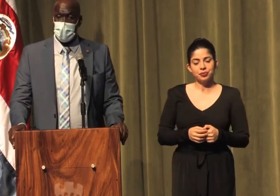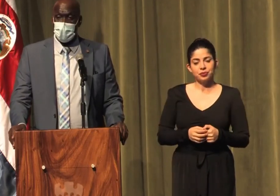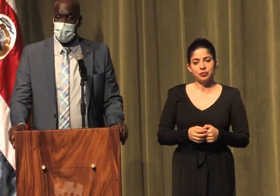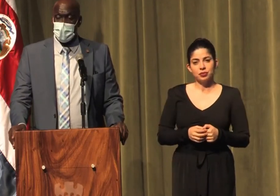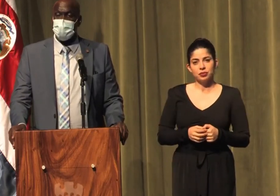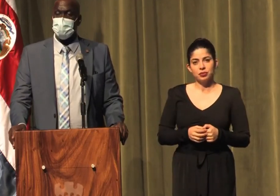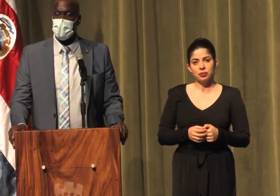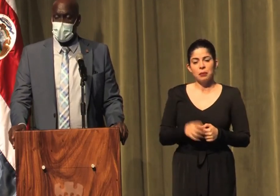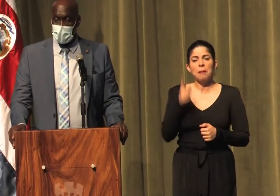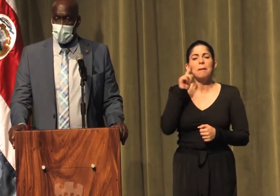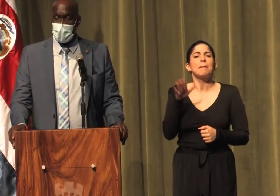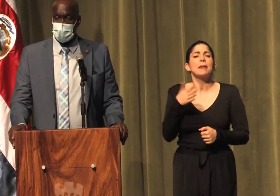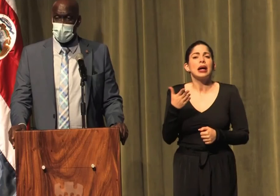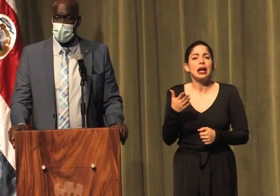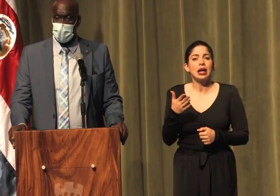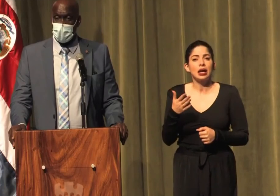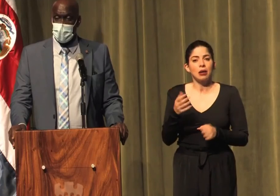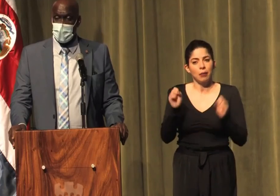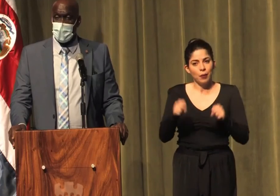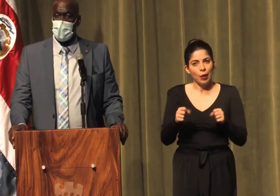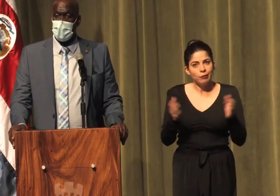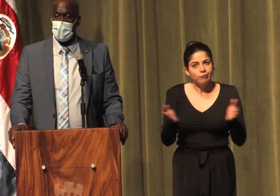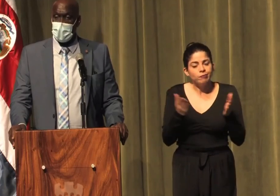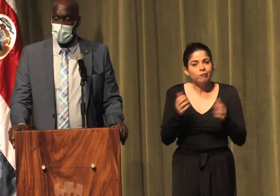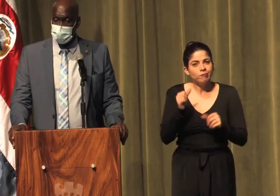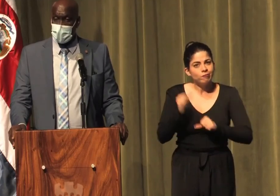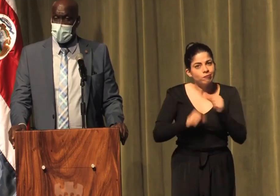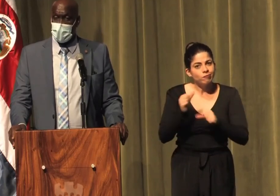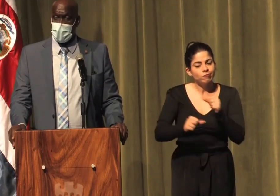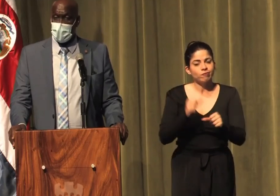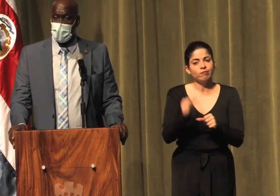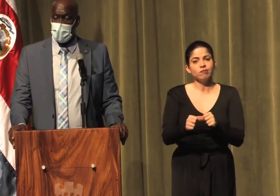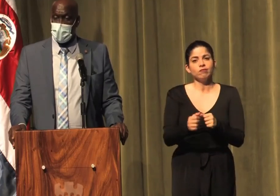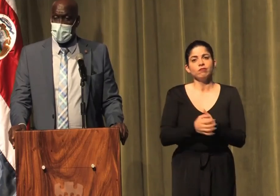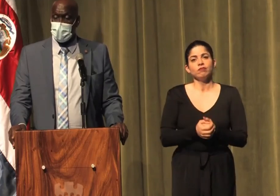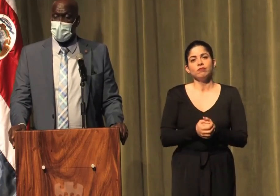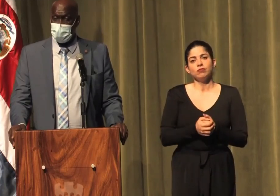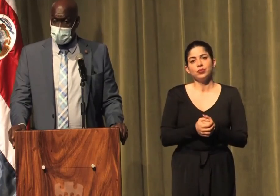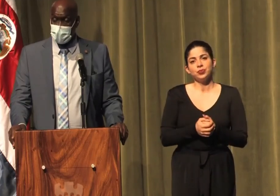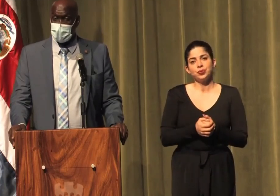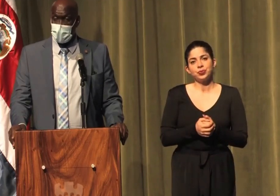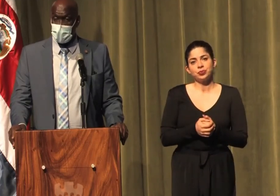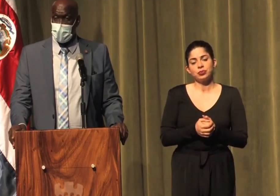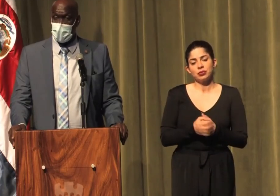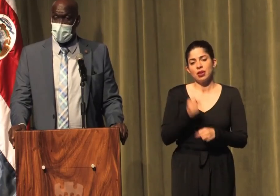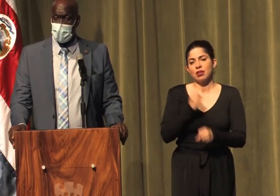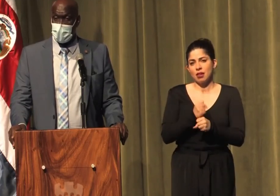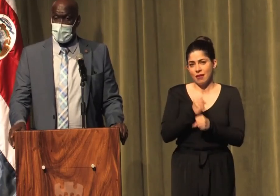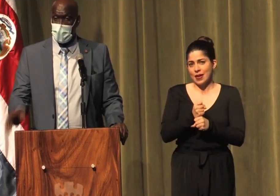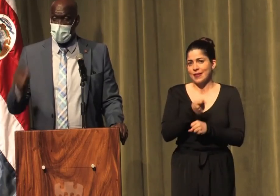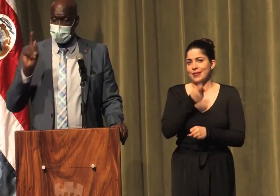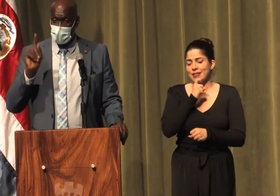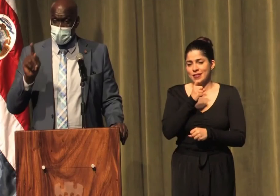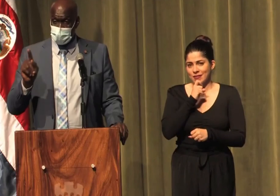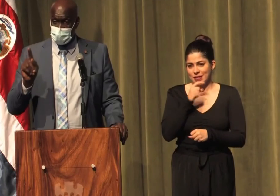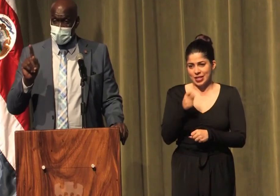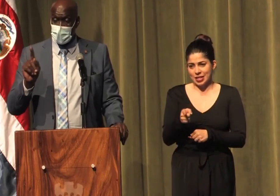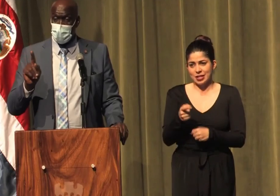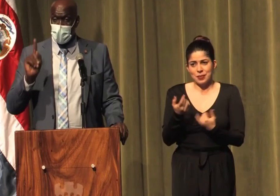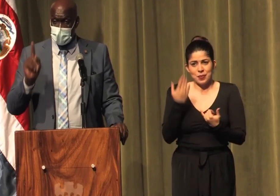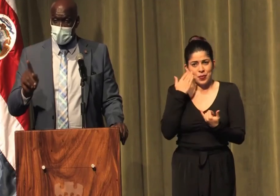para sacar adelante esa difícil tarea ante